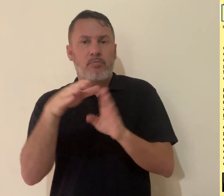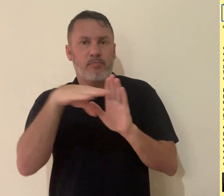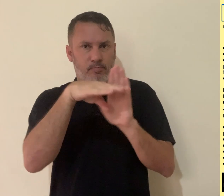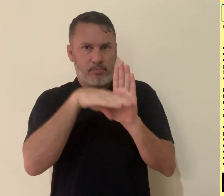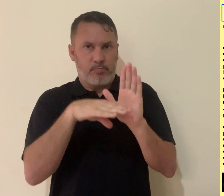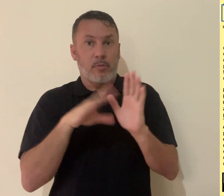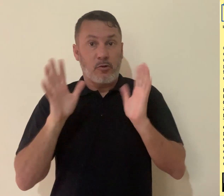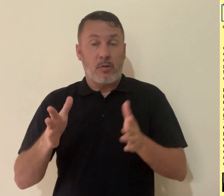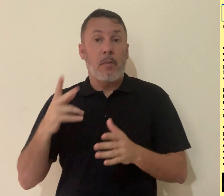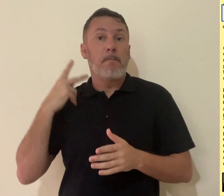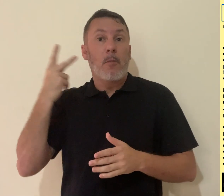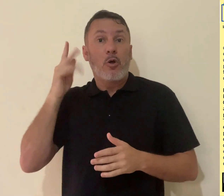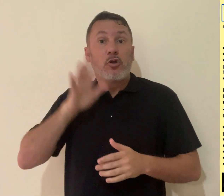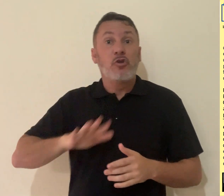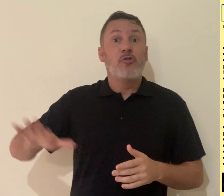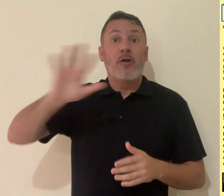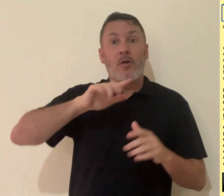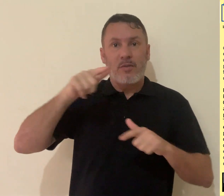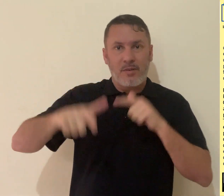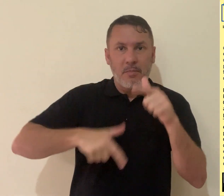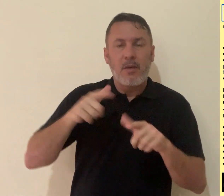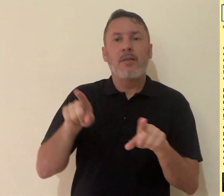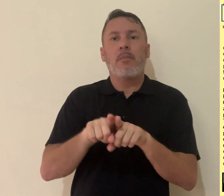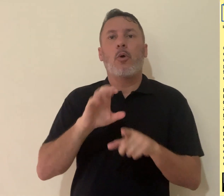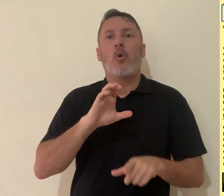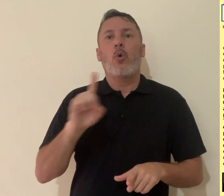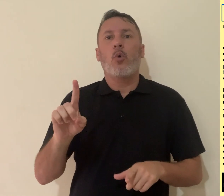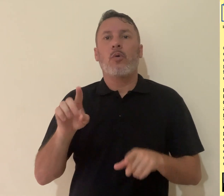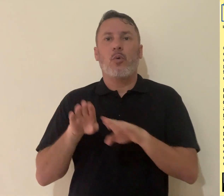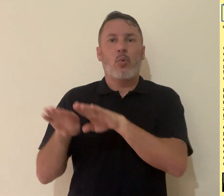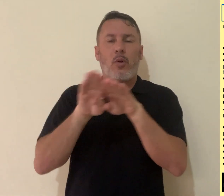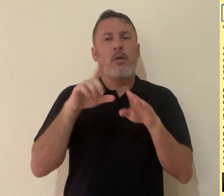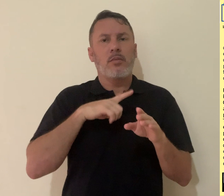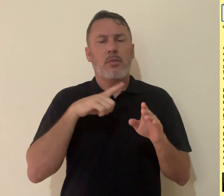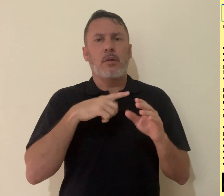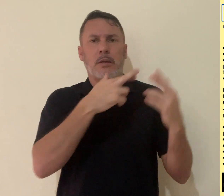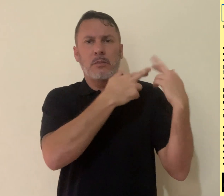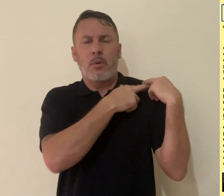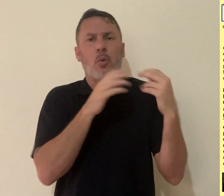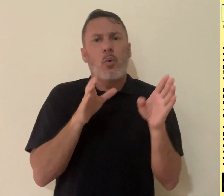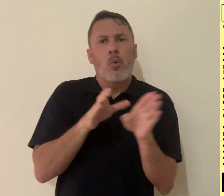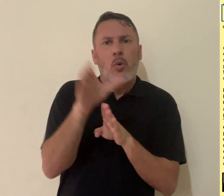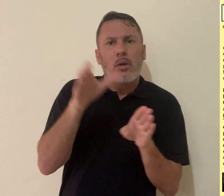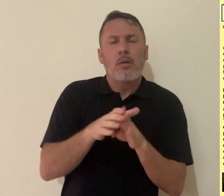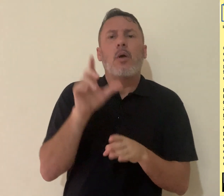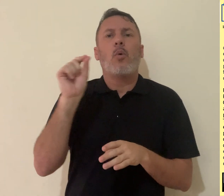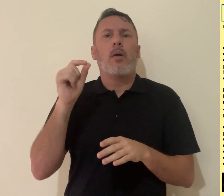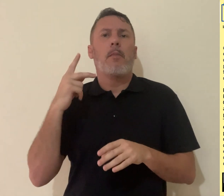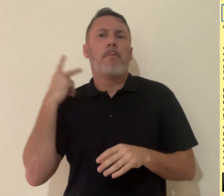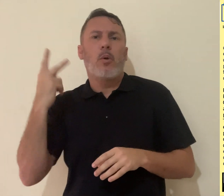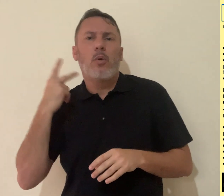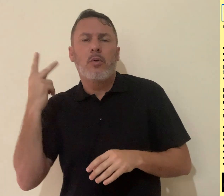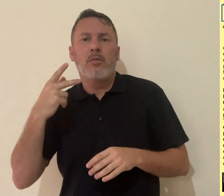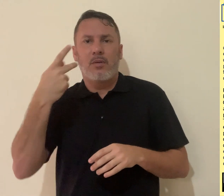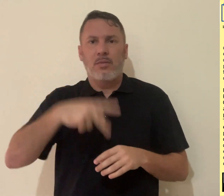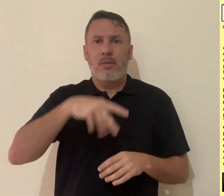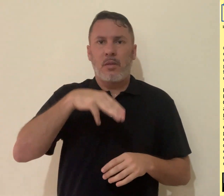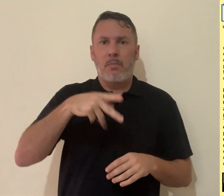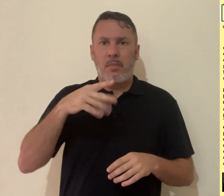fretado feitas essas considerações o procurador-geral do trabalho e a cor de igualdade do âmbito de suas atribuições